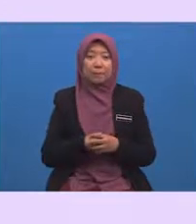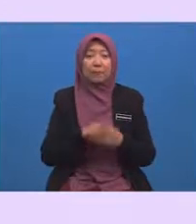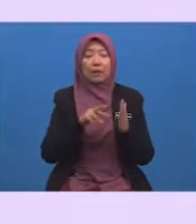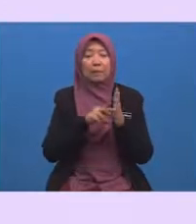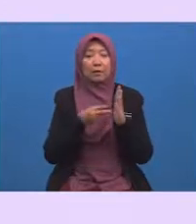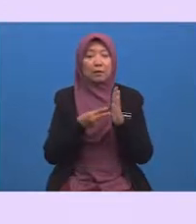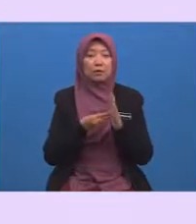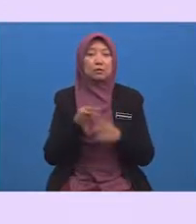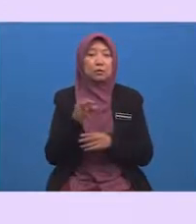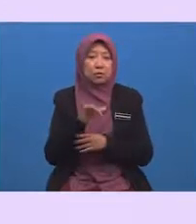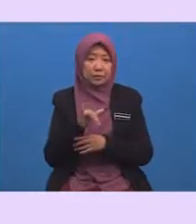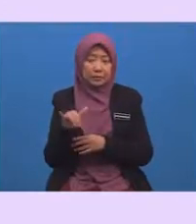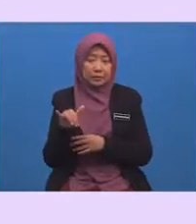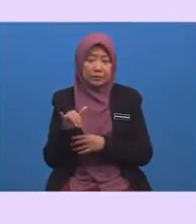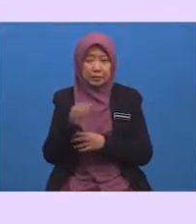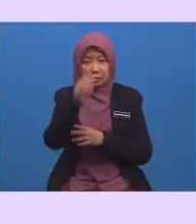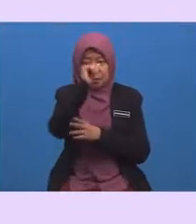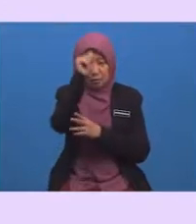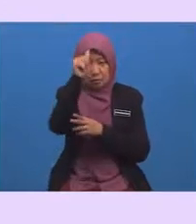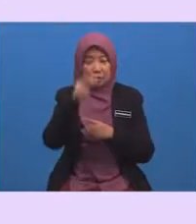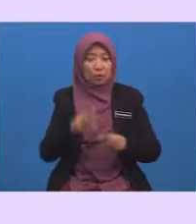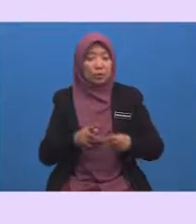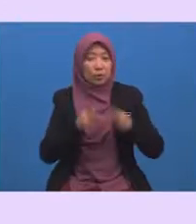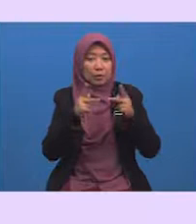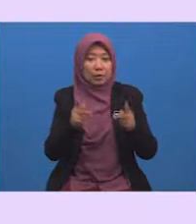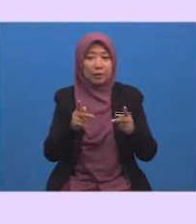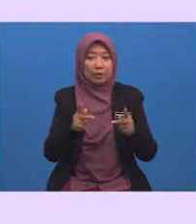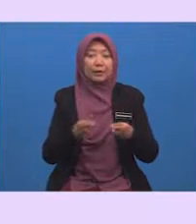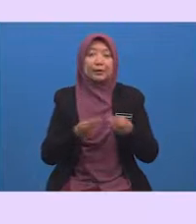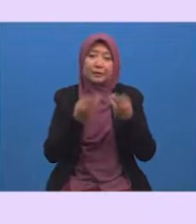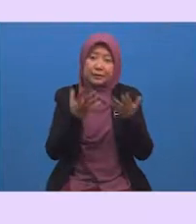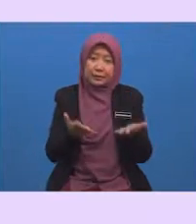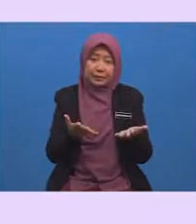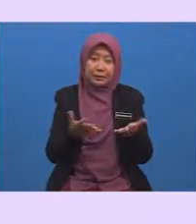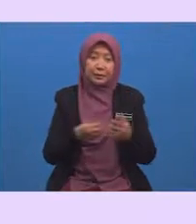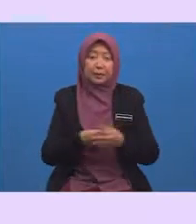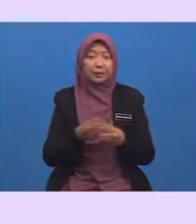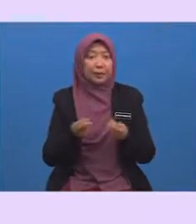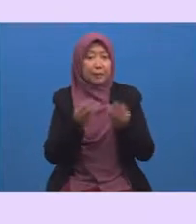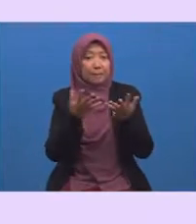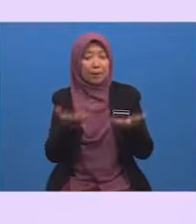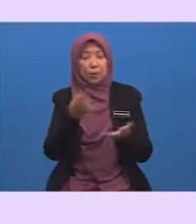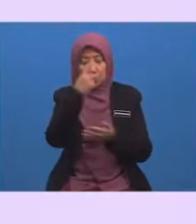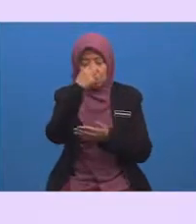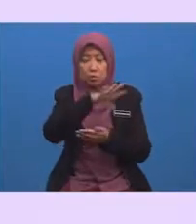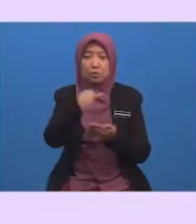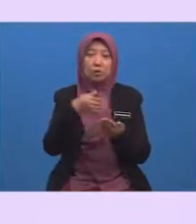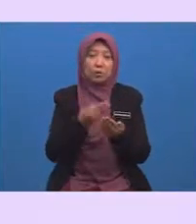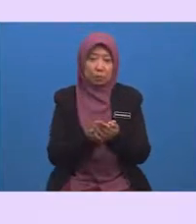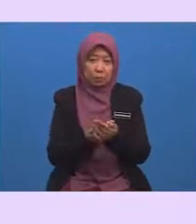Maksudnya, Allah mengurniakan pelbagai rezeki, nikmat kepada semua